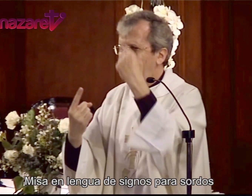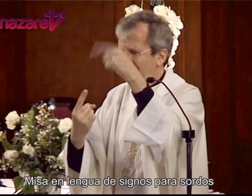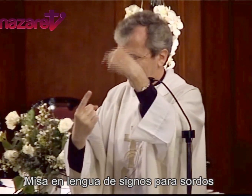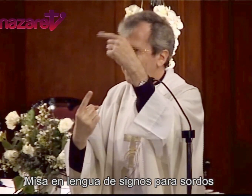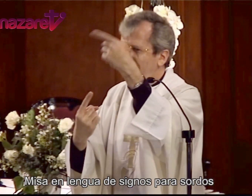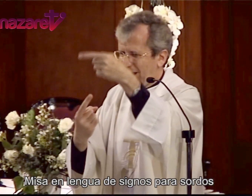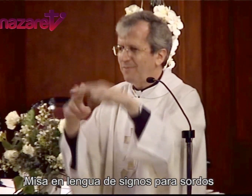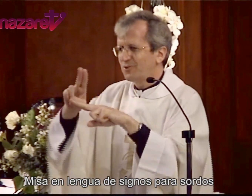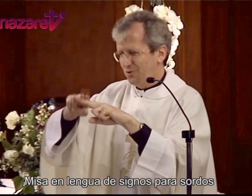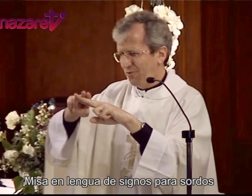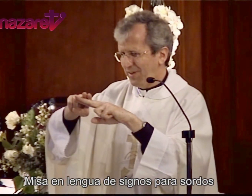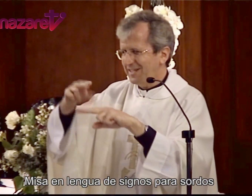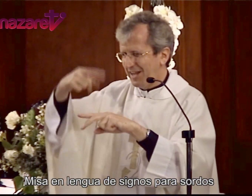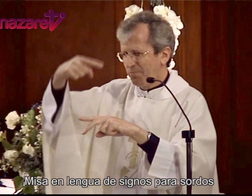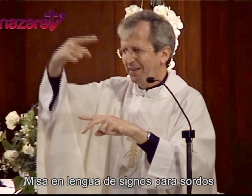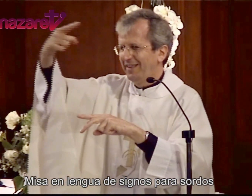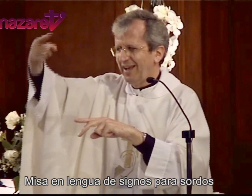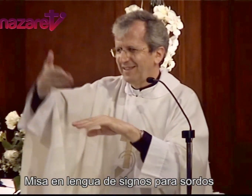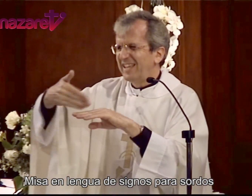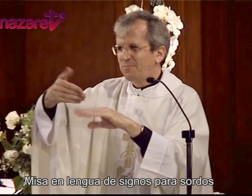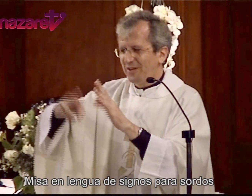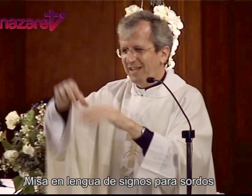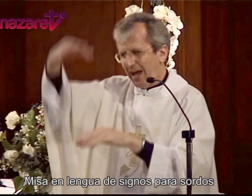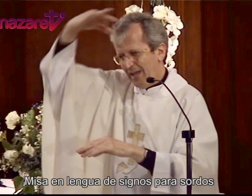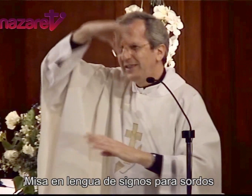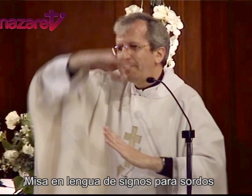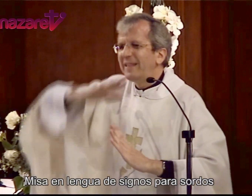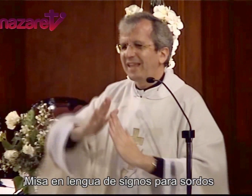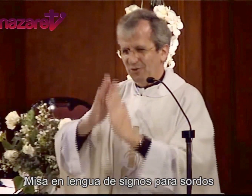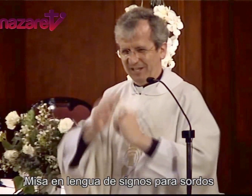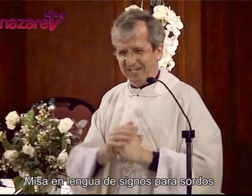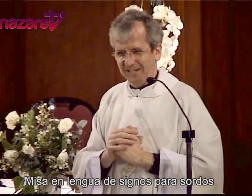cual Celebraremos Su fiesta Después de la De Pentecostés